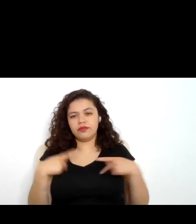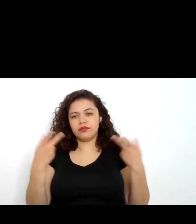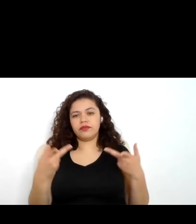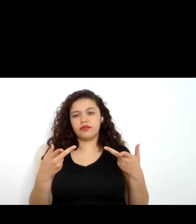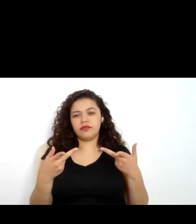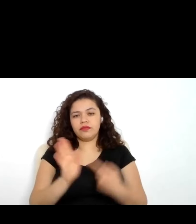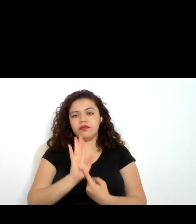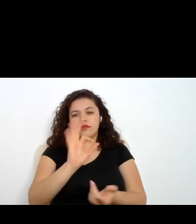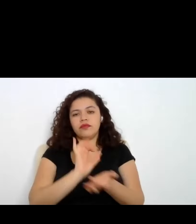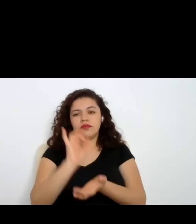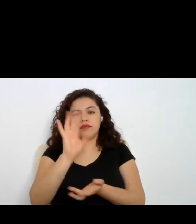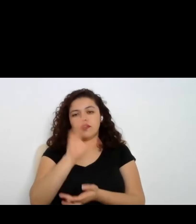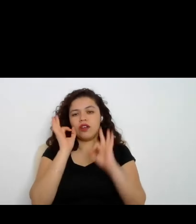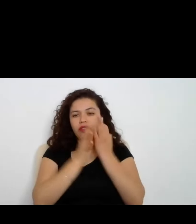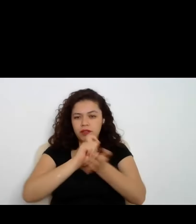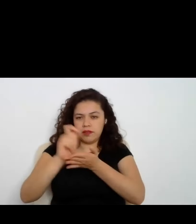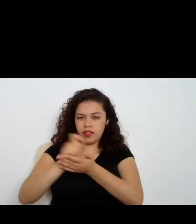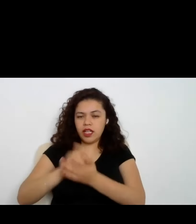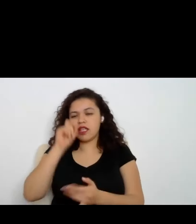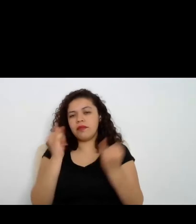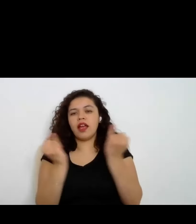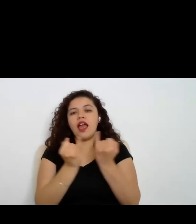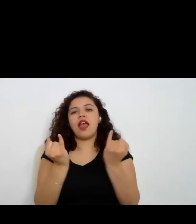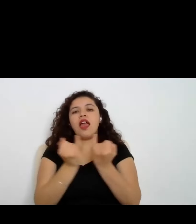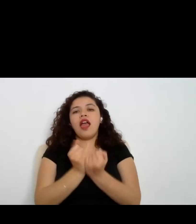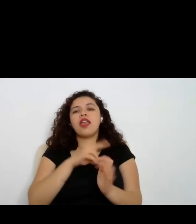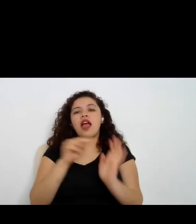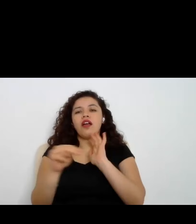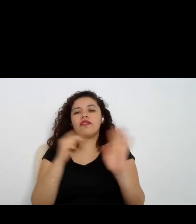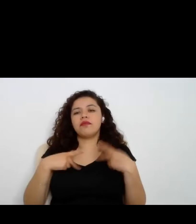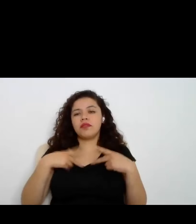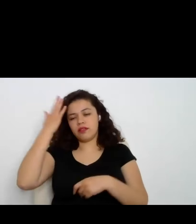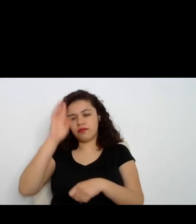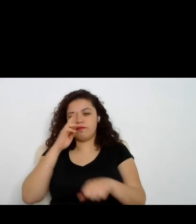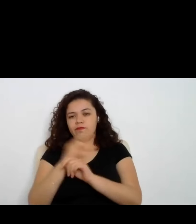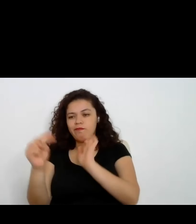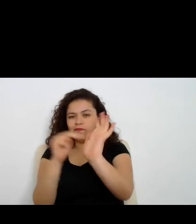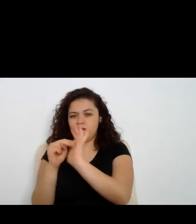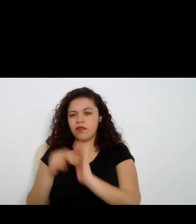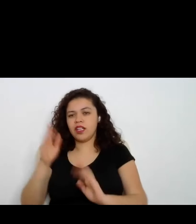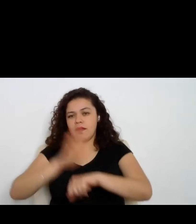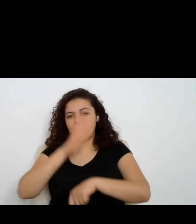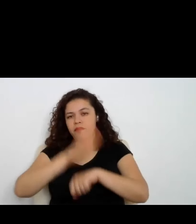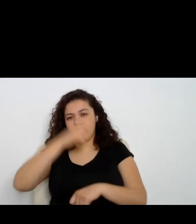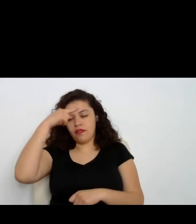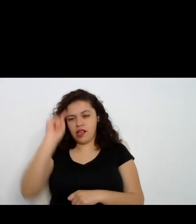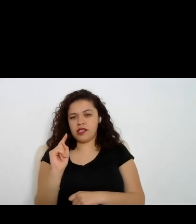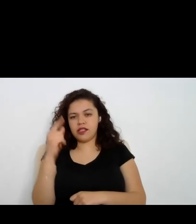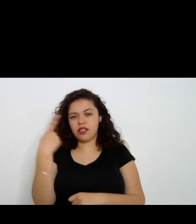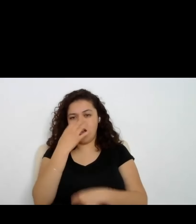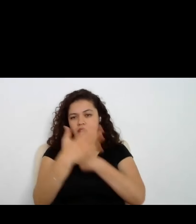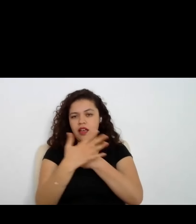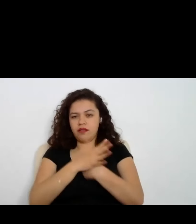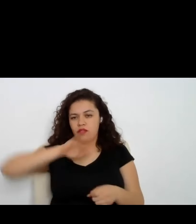manera escrita y que recaben la firma autógrafa del titular, y es más fácil pues guardar esos avisos, ¿no?